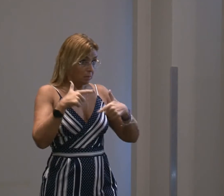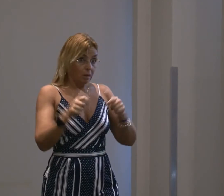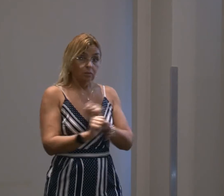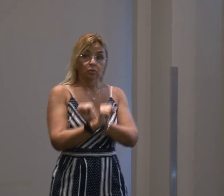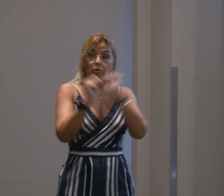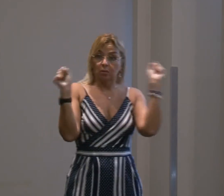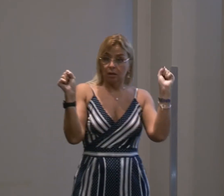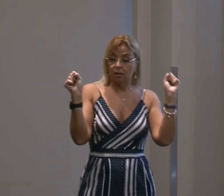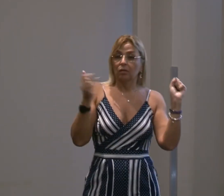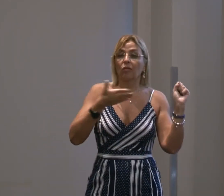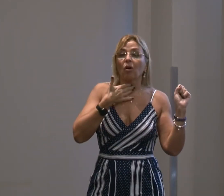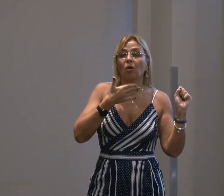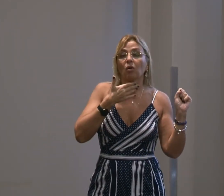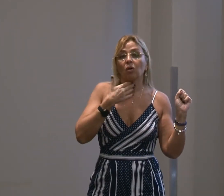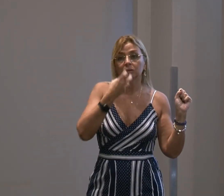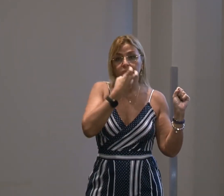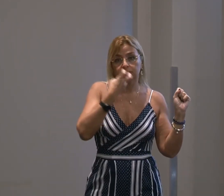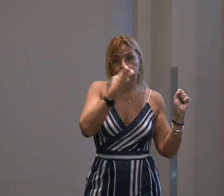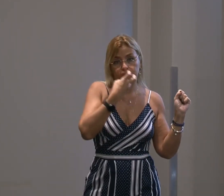intelectual associada, mas é só uma disfunção de linguagem.